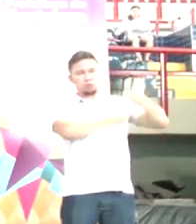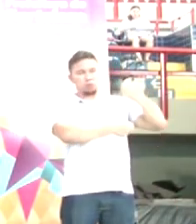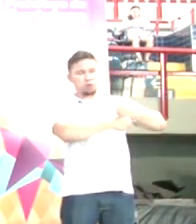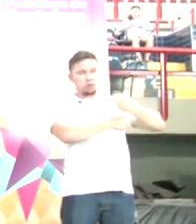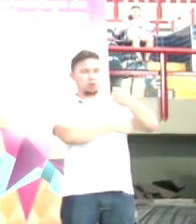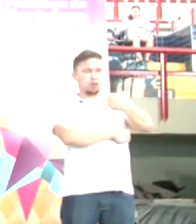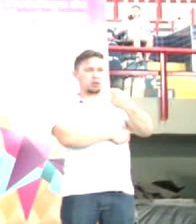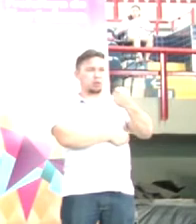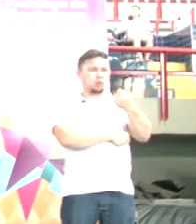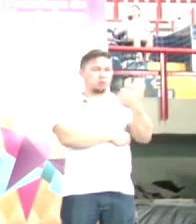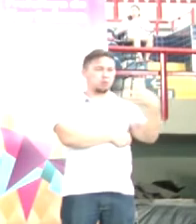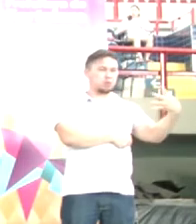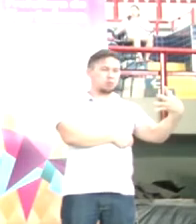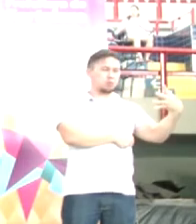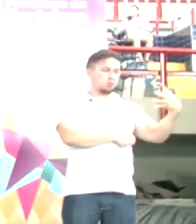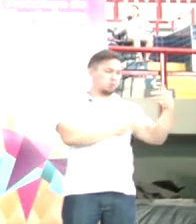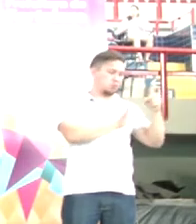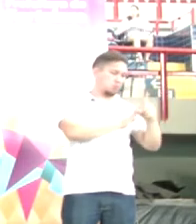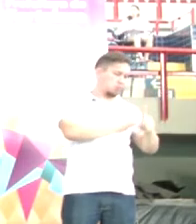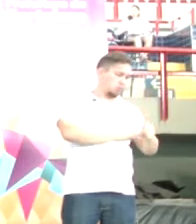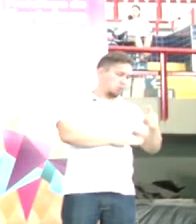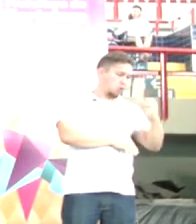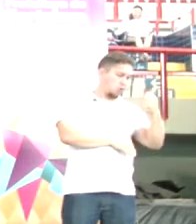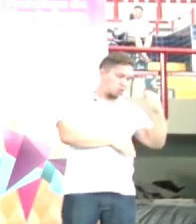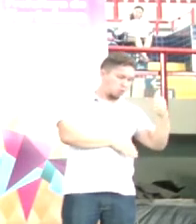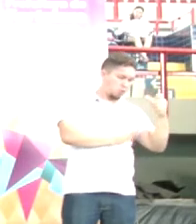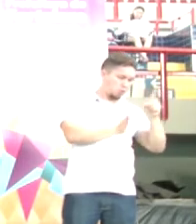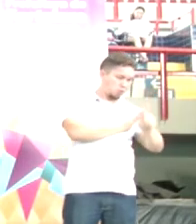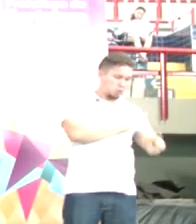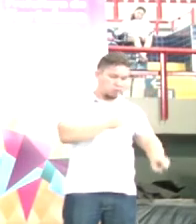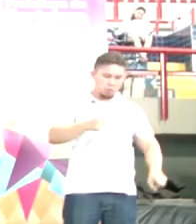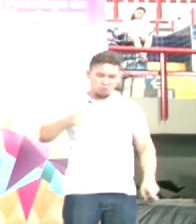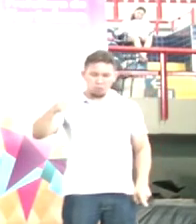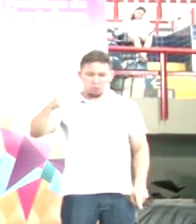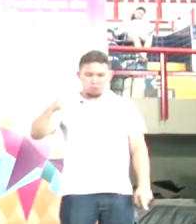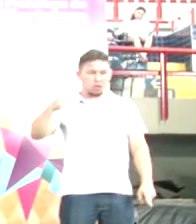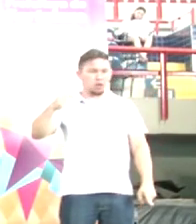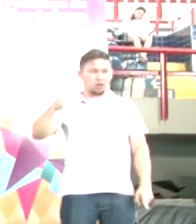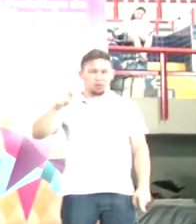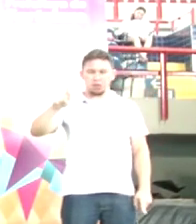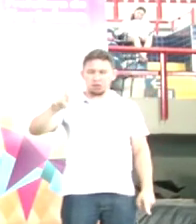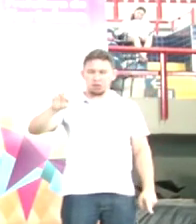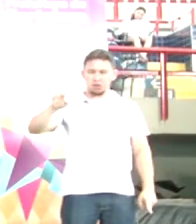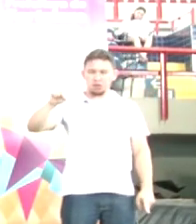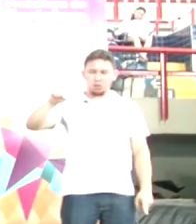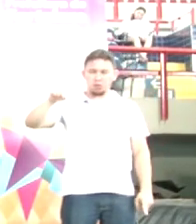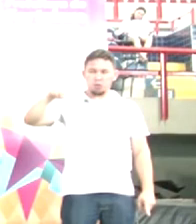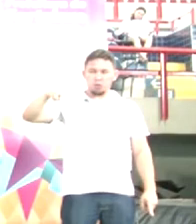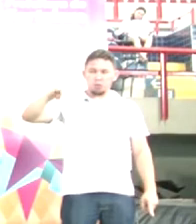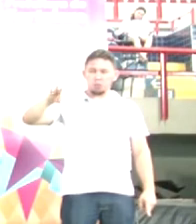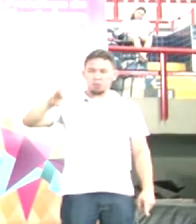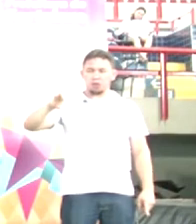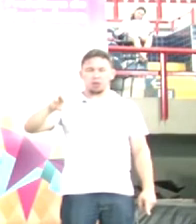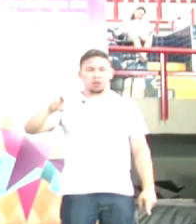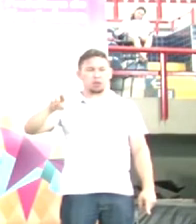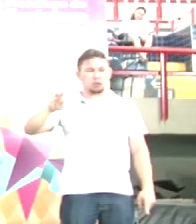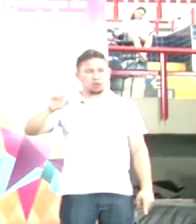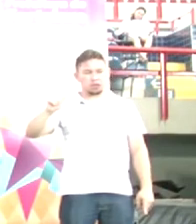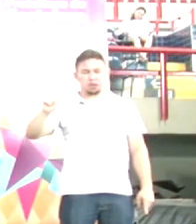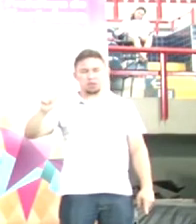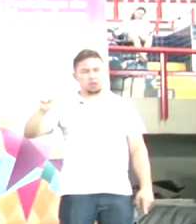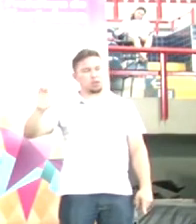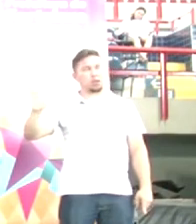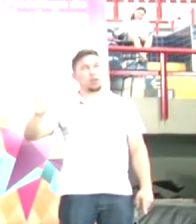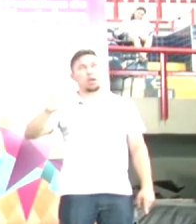questões que envolviam geometria. Dessas 11, tinham 7 de geometria espacial, na verdade tinham